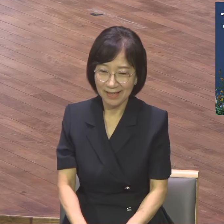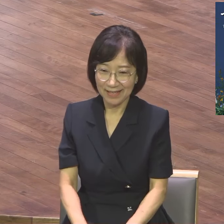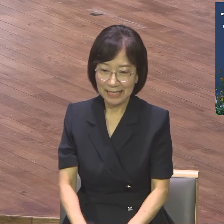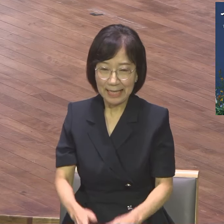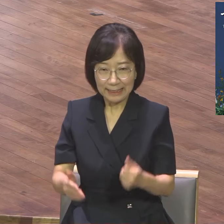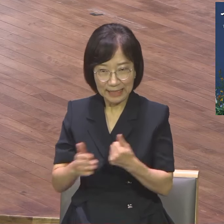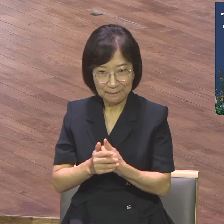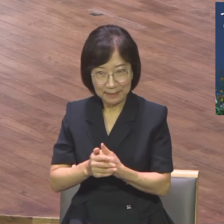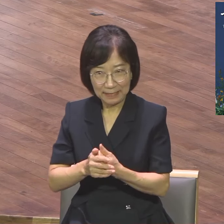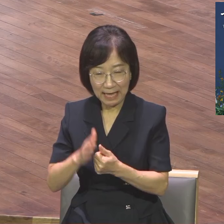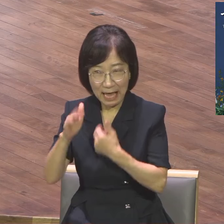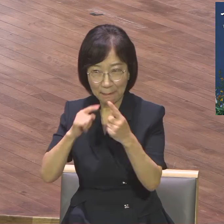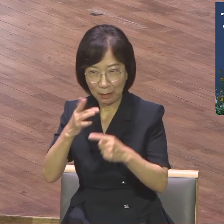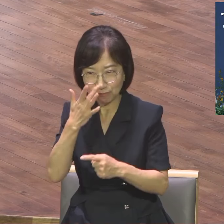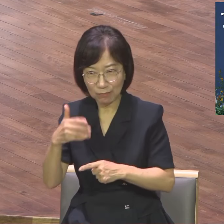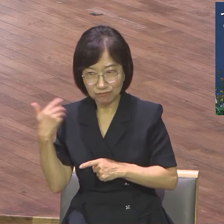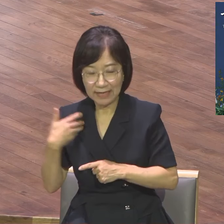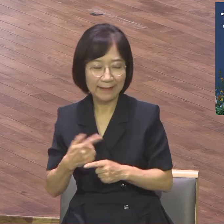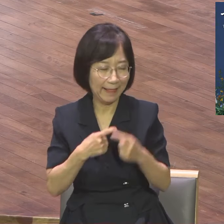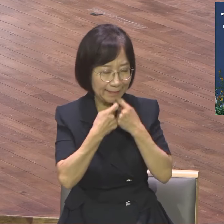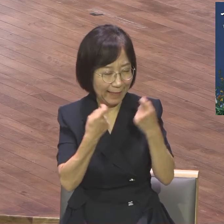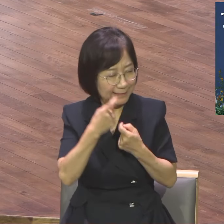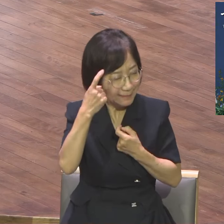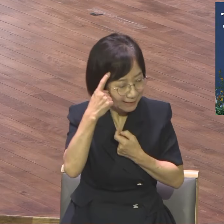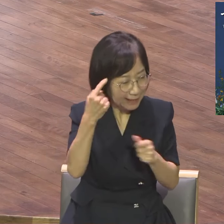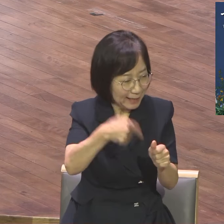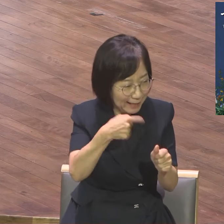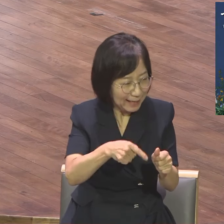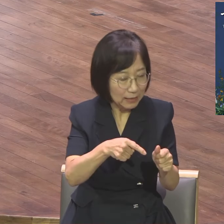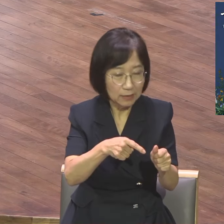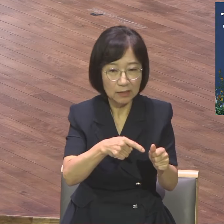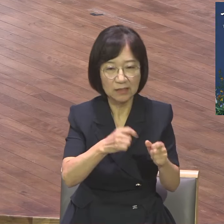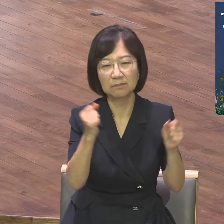자기 생각에만 잡혀 사니까 망하지요.